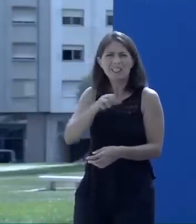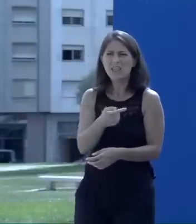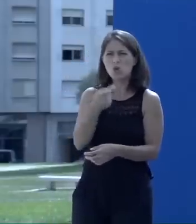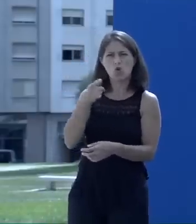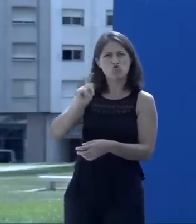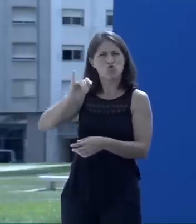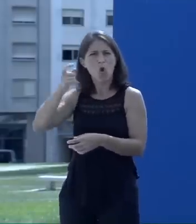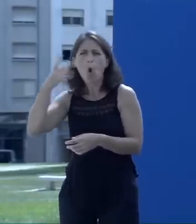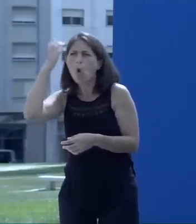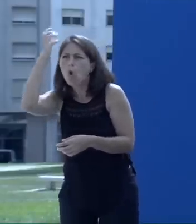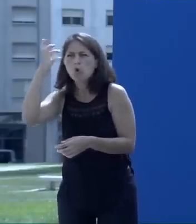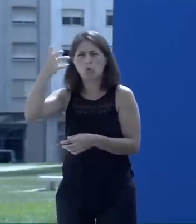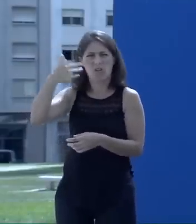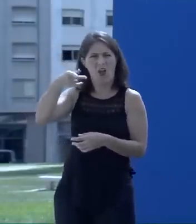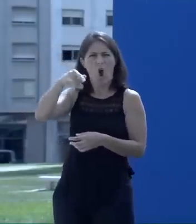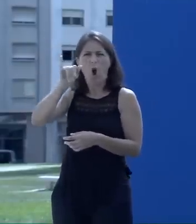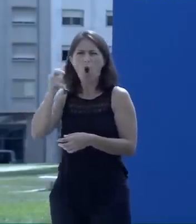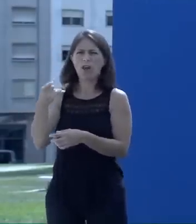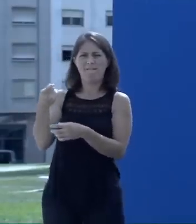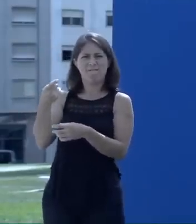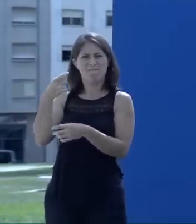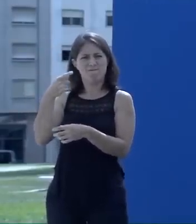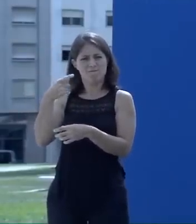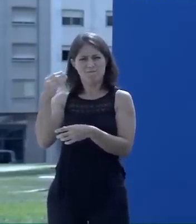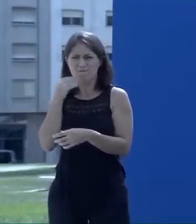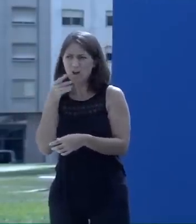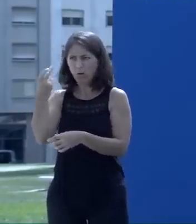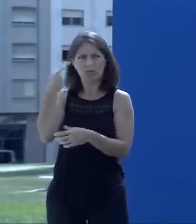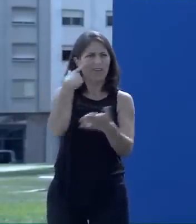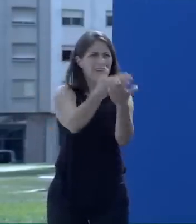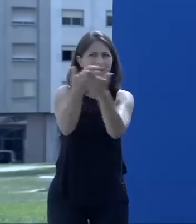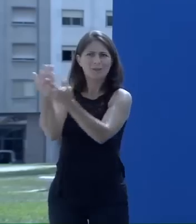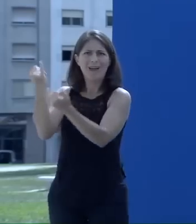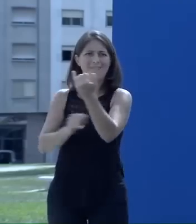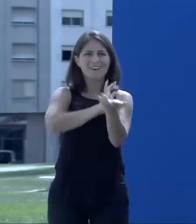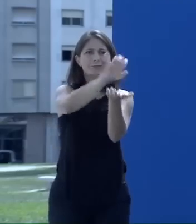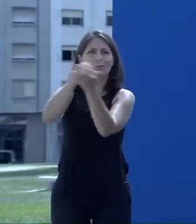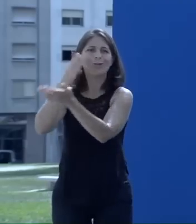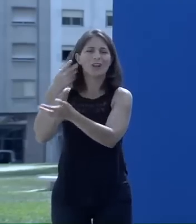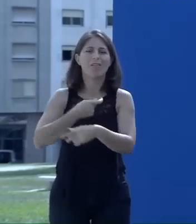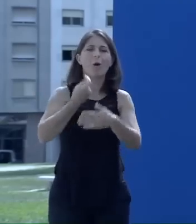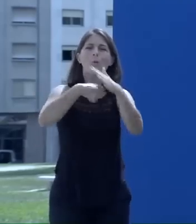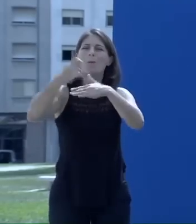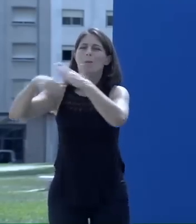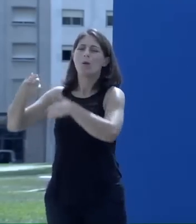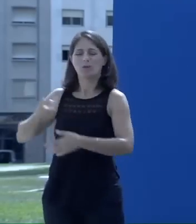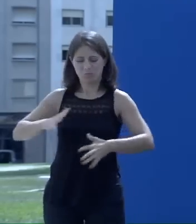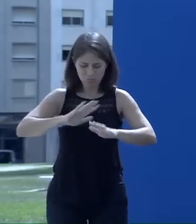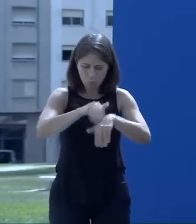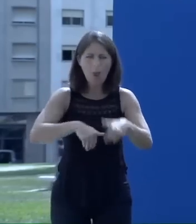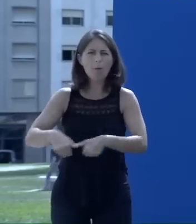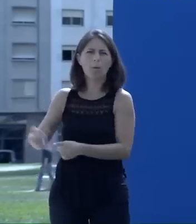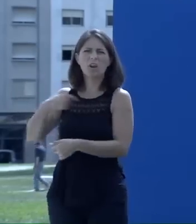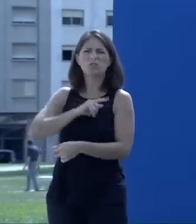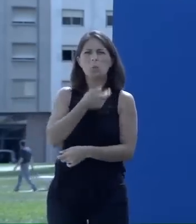Coruña, Jorge en Ferrol, demostra no día a día toda a xente que levou a dignidade das institucións e que estamos demostrando que o noso non é palabrería, o